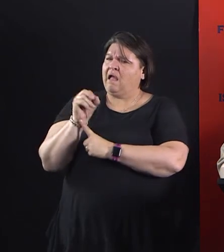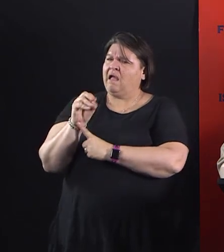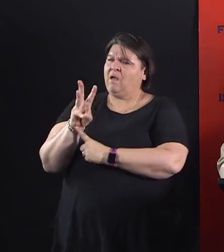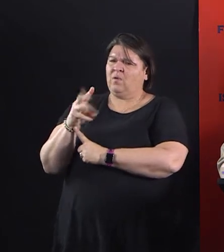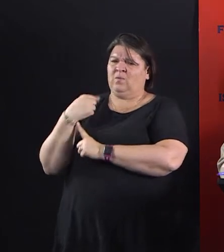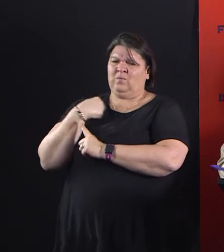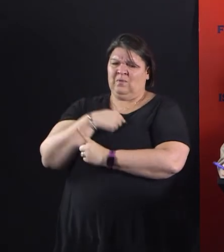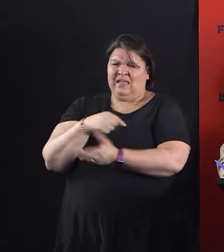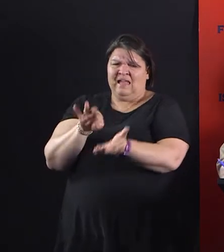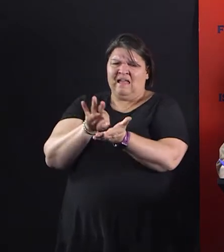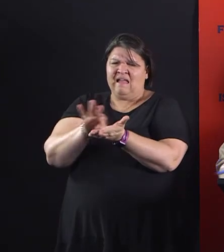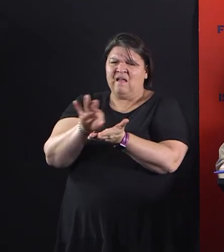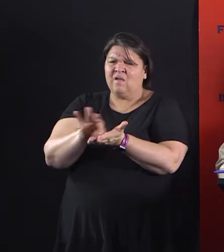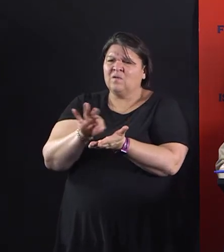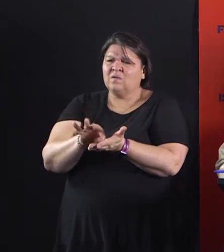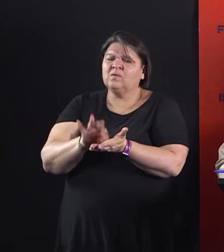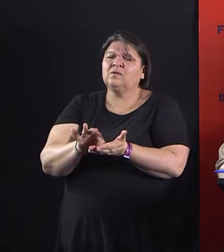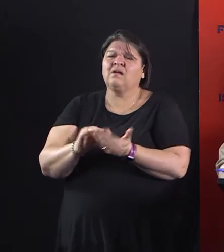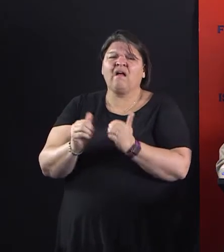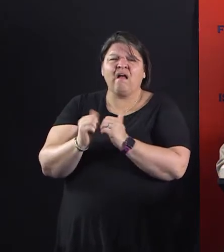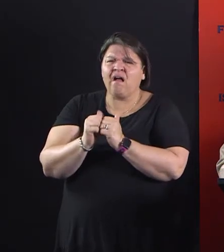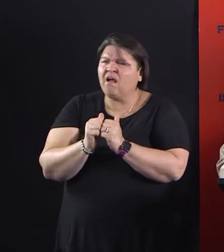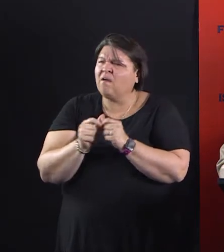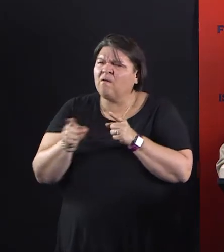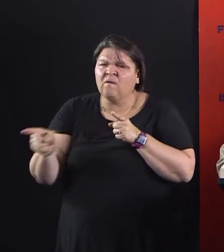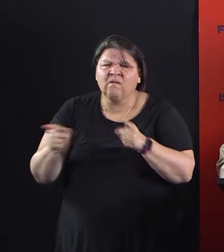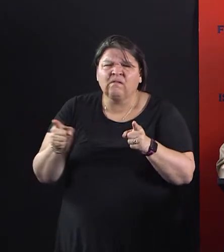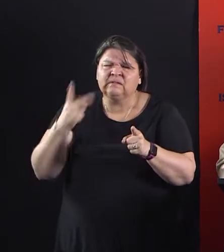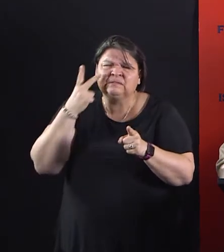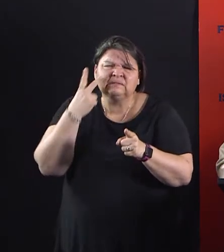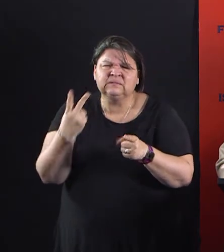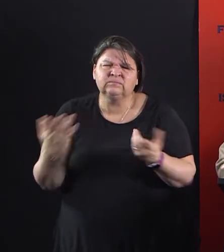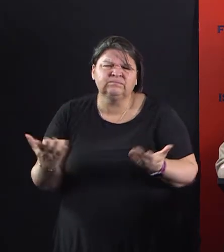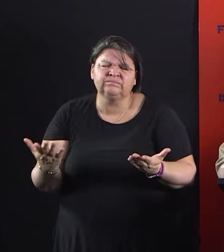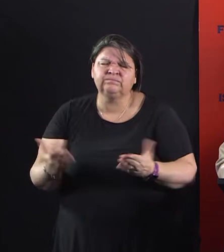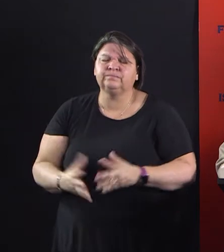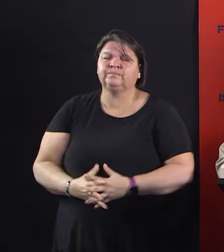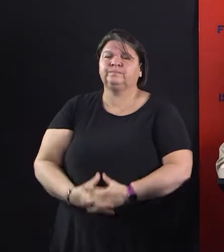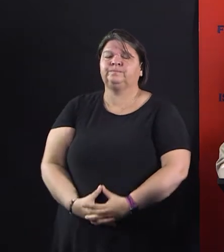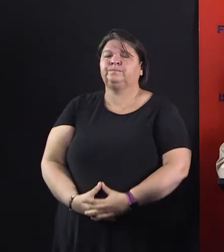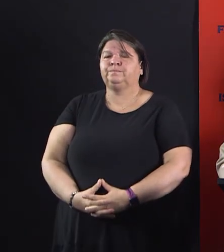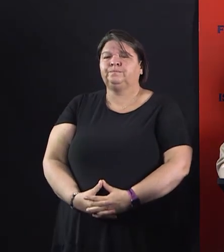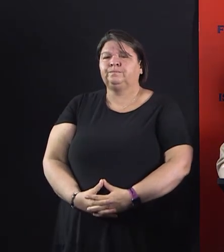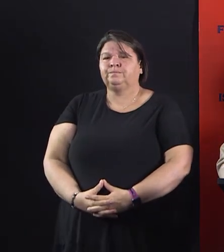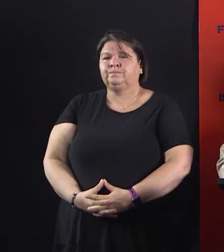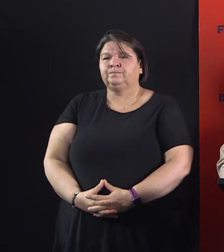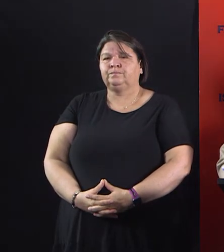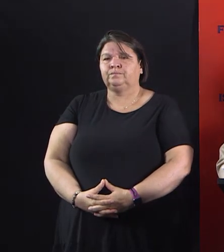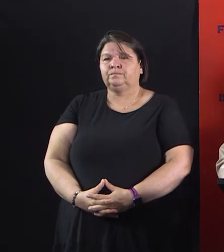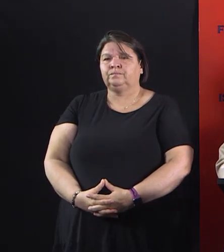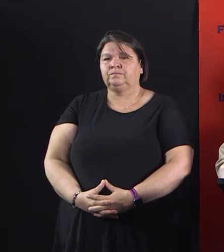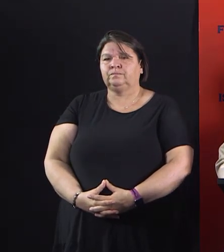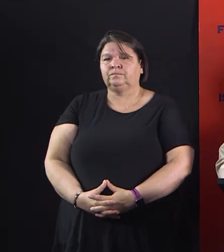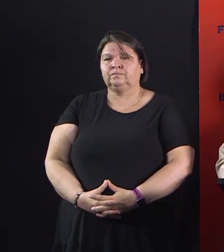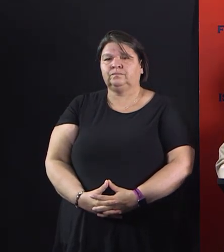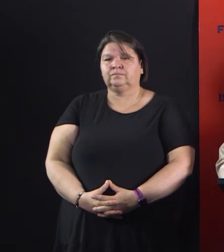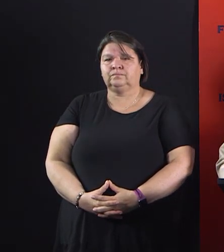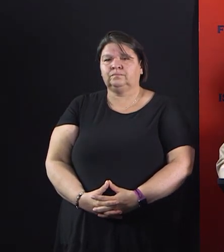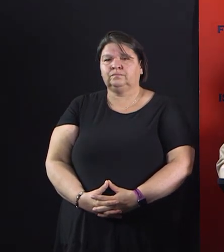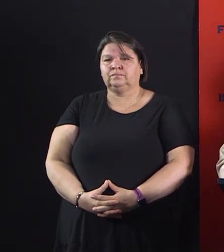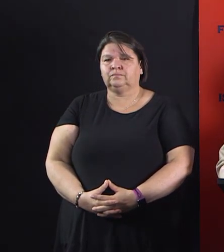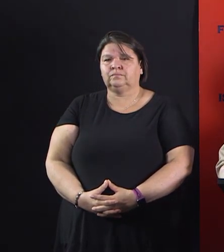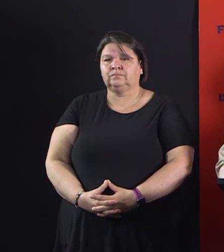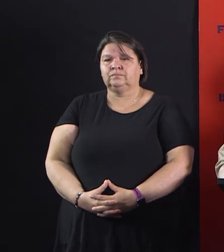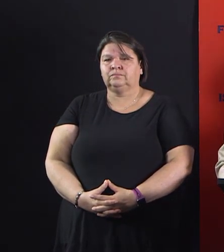Y otra de las preguntas fue de que por qué los números brincaron tan rápido de 55 a 94. Y la razón